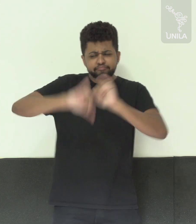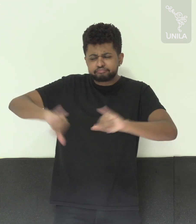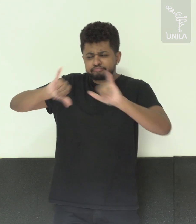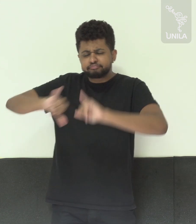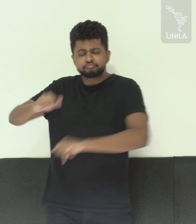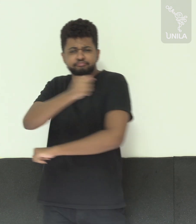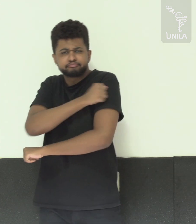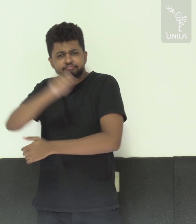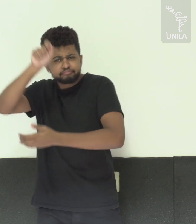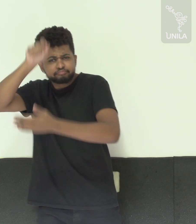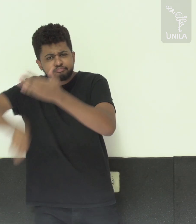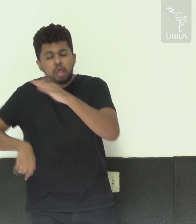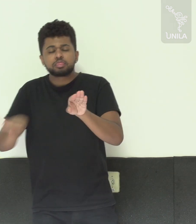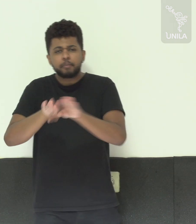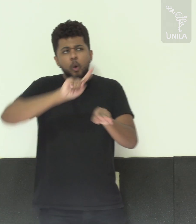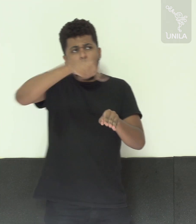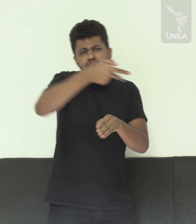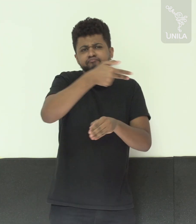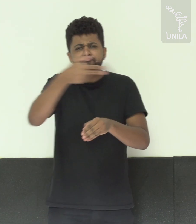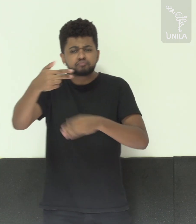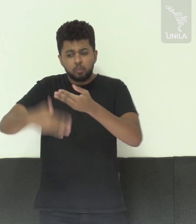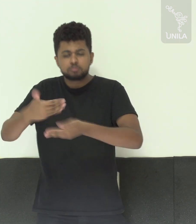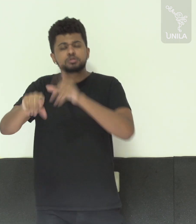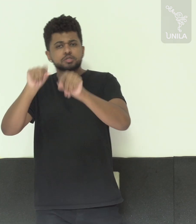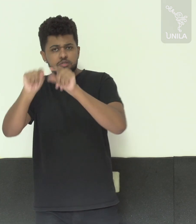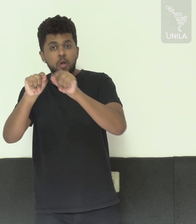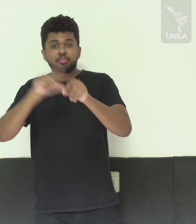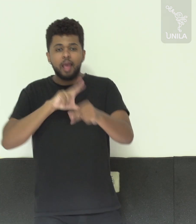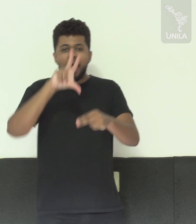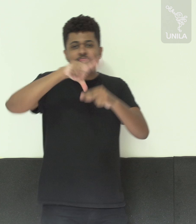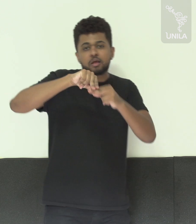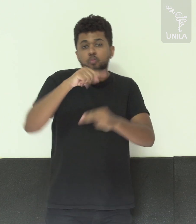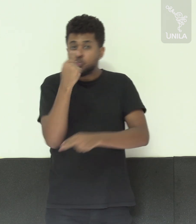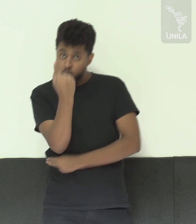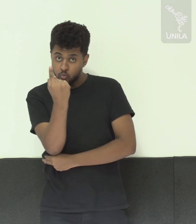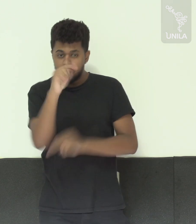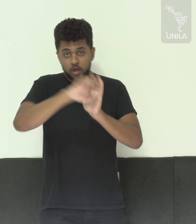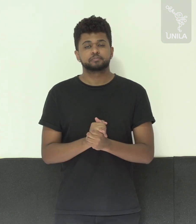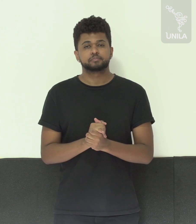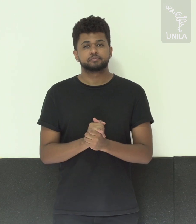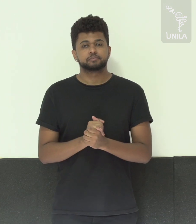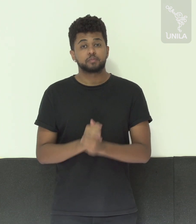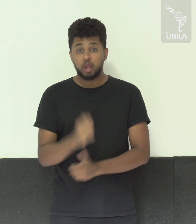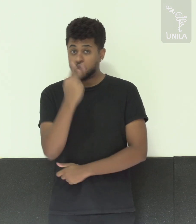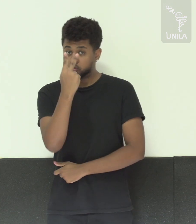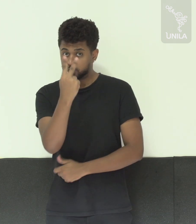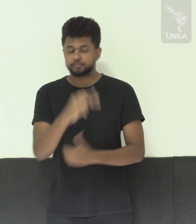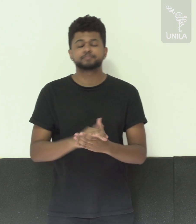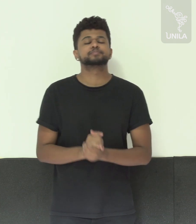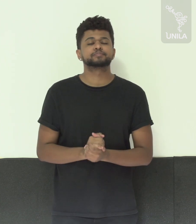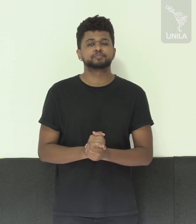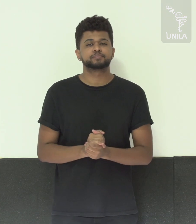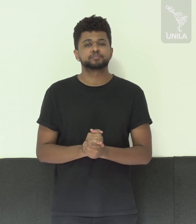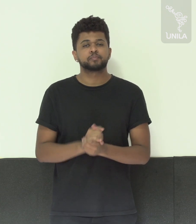matriculados e outros procedimentos do processo seletivo constam no anexo 1 do presente edital. 2.